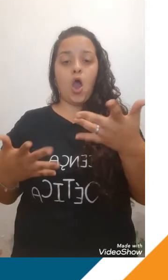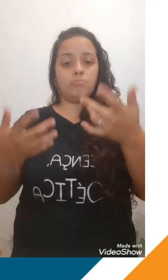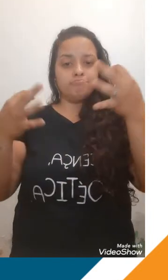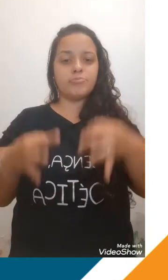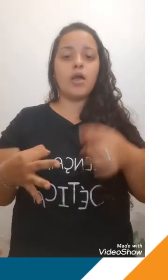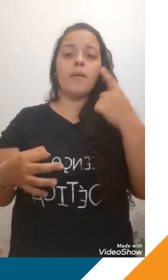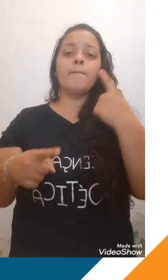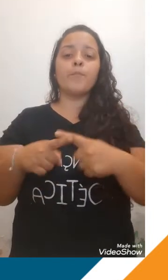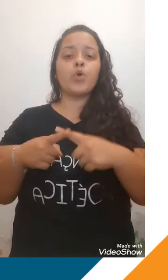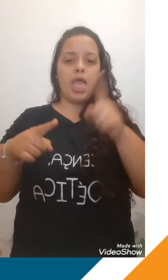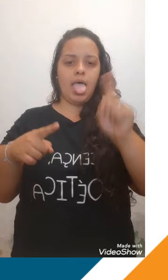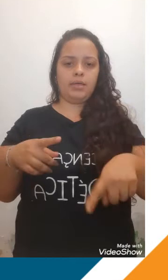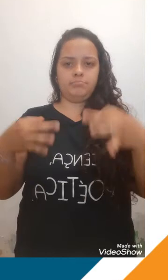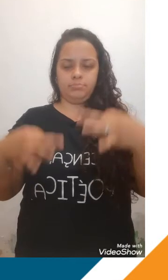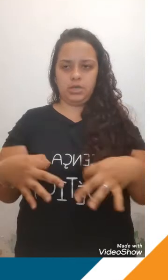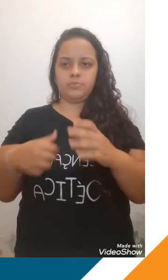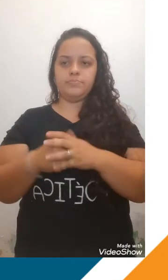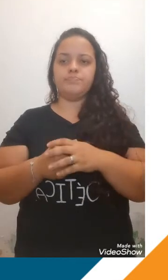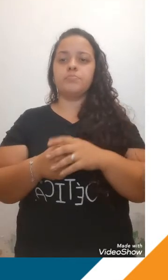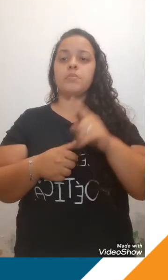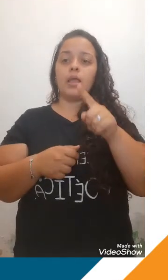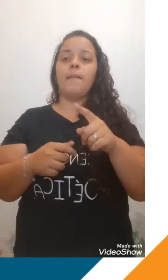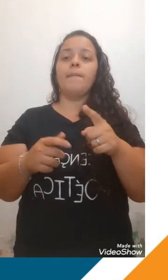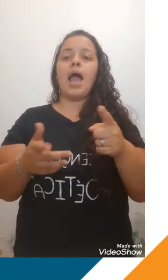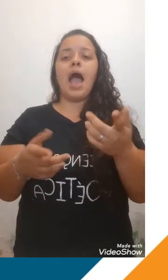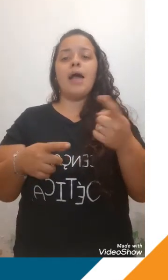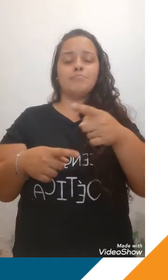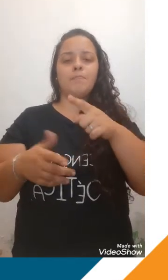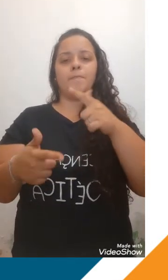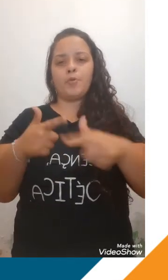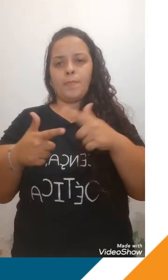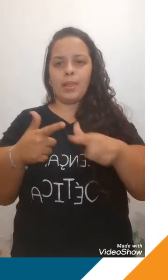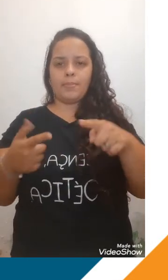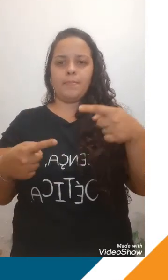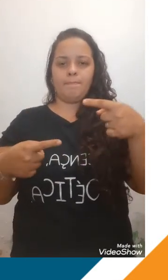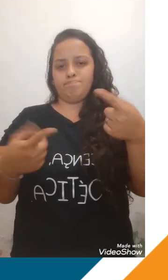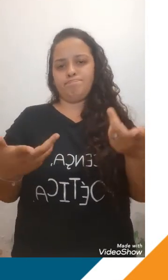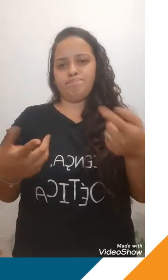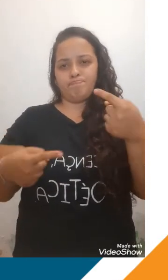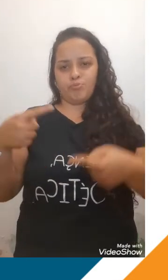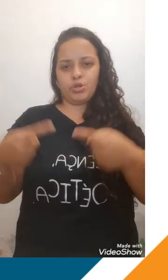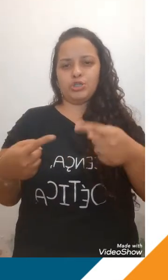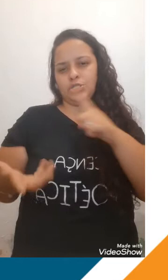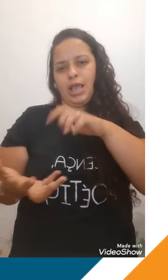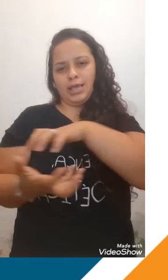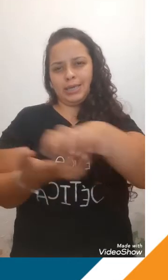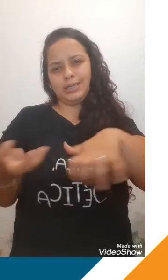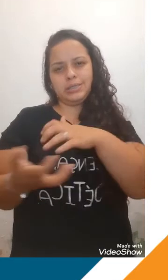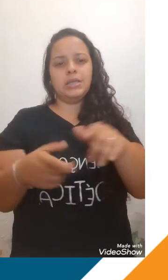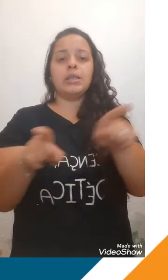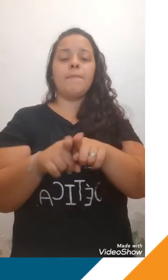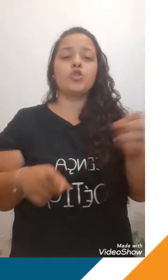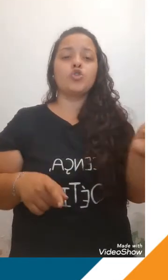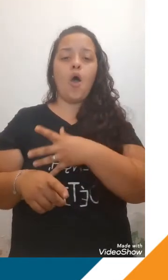vamos confirmar por que ela é a alternativa correta. Pela convulsão política, e isso é verdade, você tem aí uma crise, e